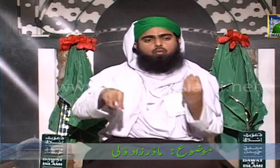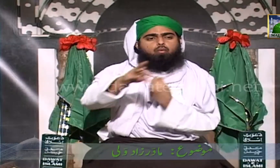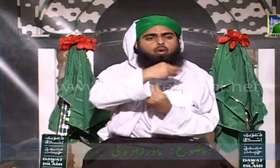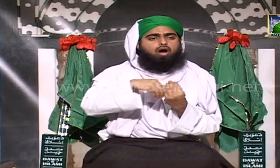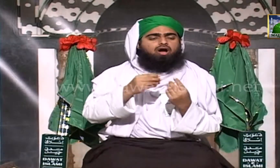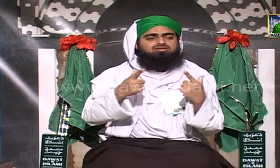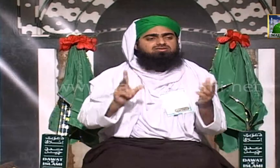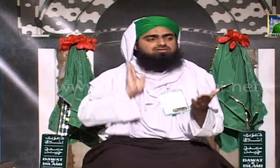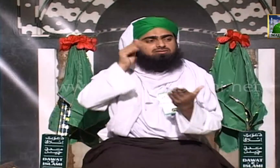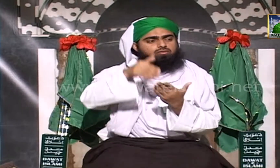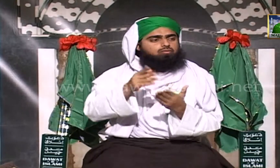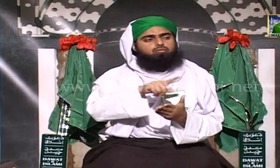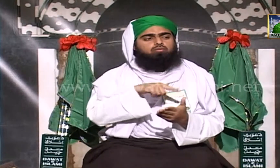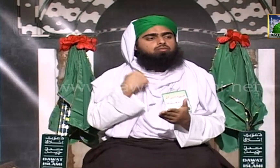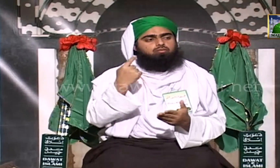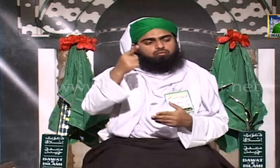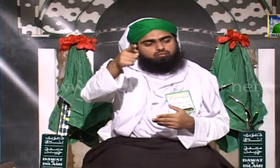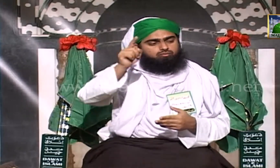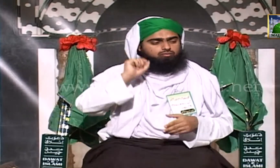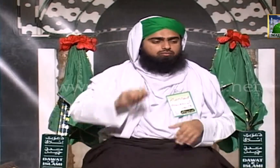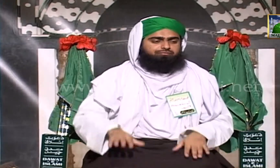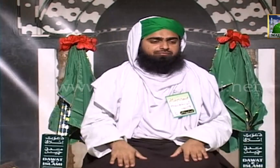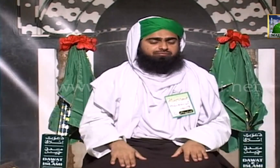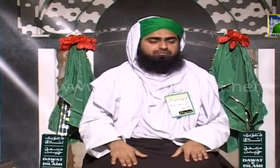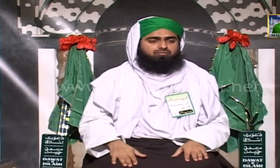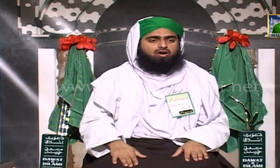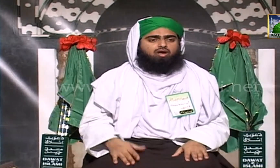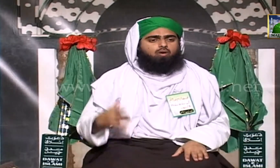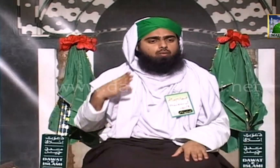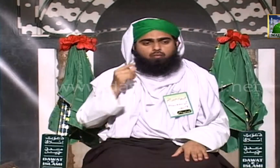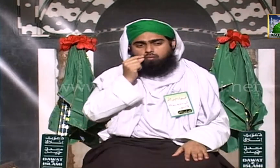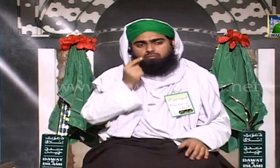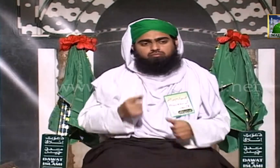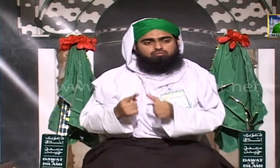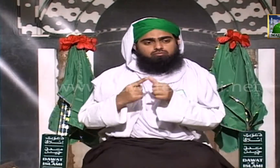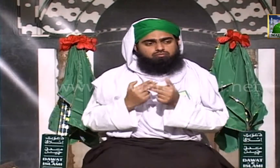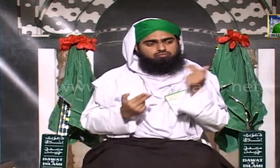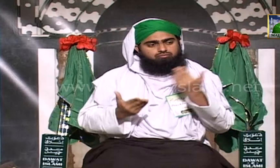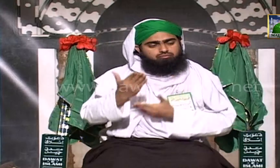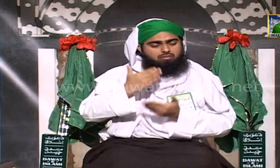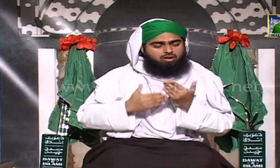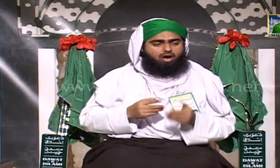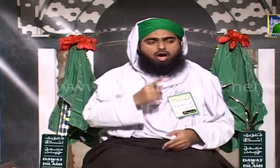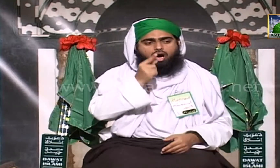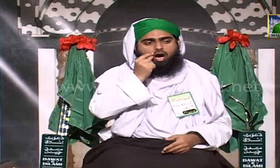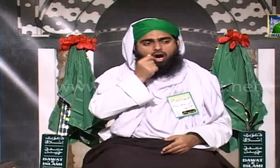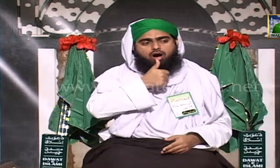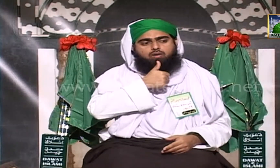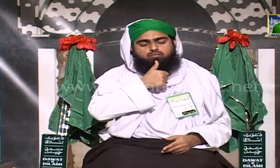تھی. تو میرے خالو نے مجھے بتایا کہ تمہارے والد صاحب قصیدہ غوثیہ کے عامل تھے اور